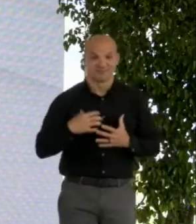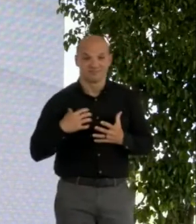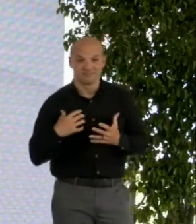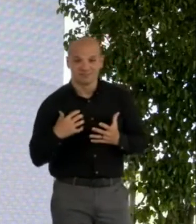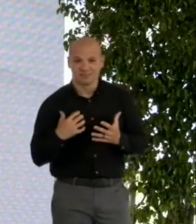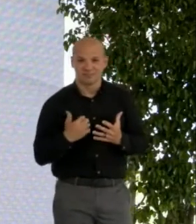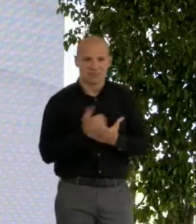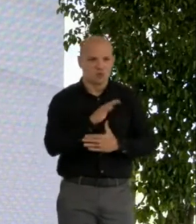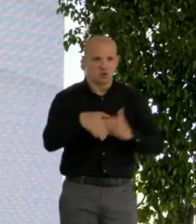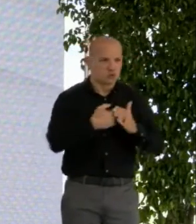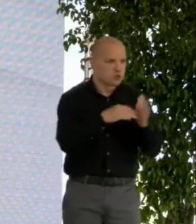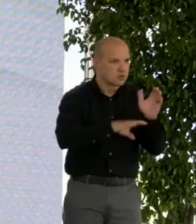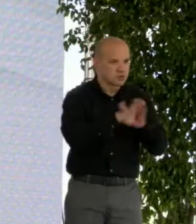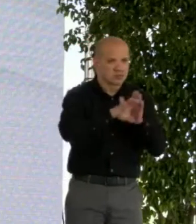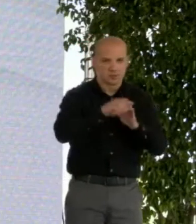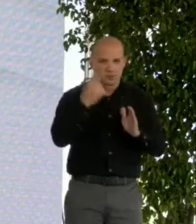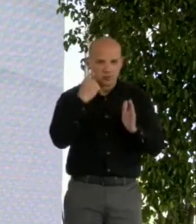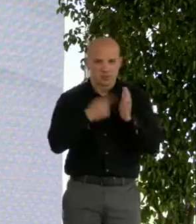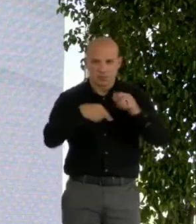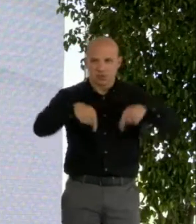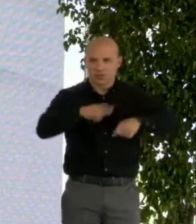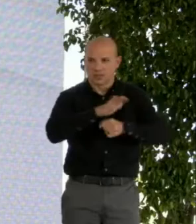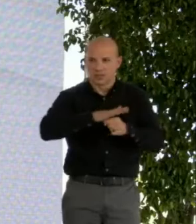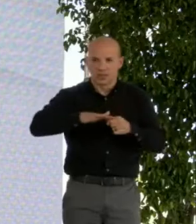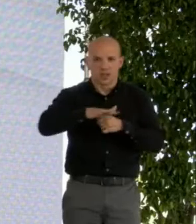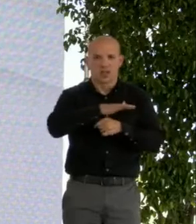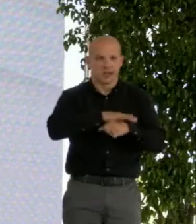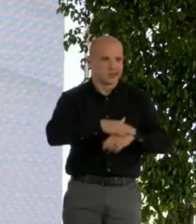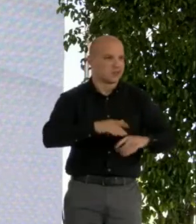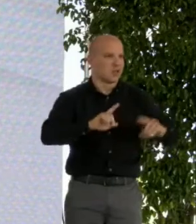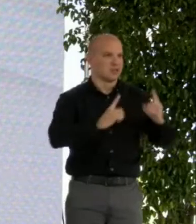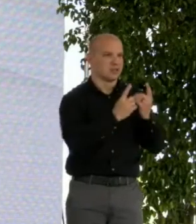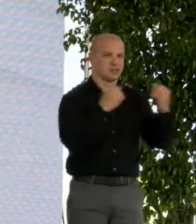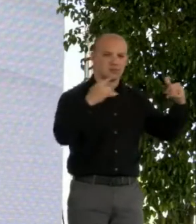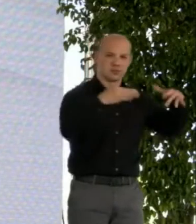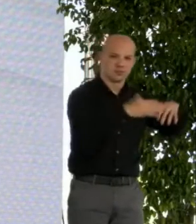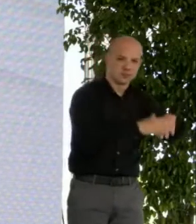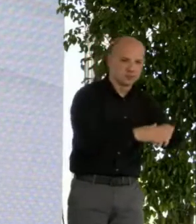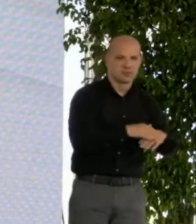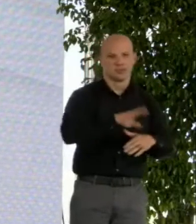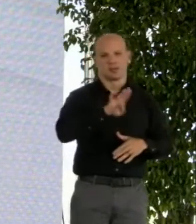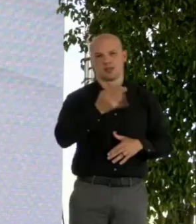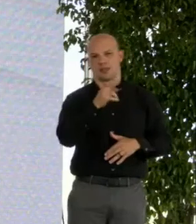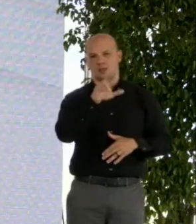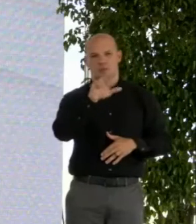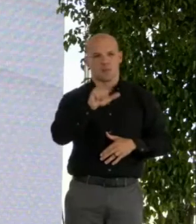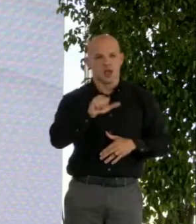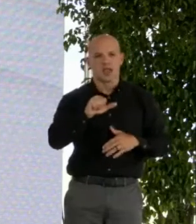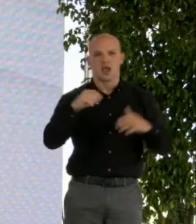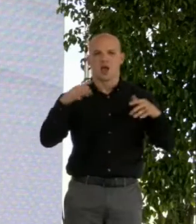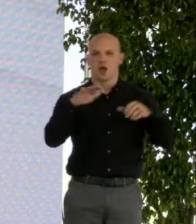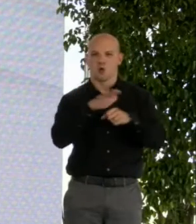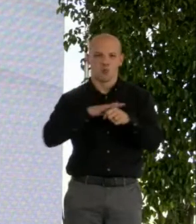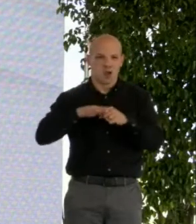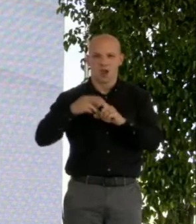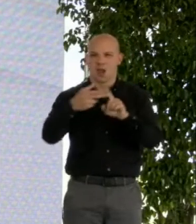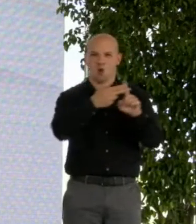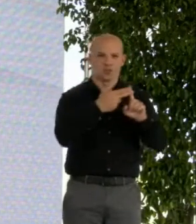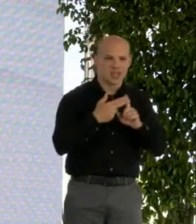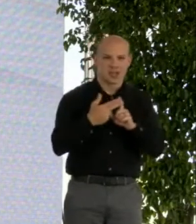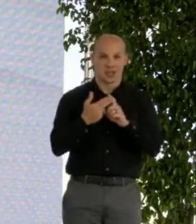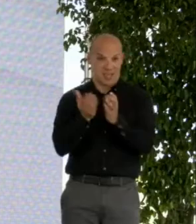Aprovechando todo el desarrollo que estamos viendo en esta zona, desde el distrito de convenciones, Bahía Urbana, nuevos hoteles en el viejo San Juan y el regreso de los